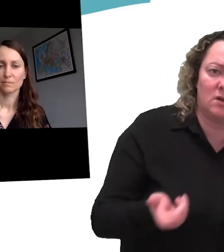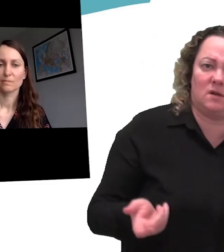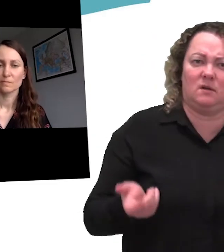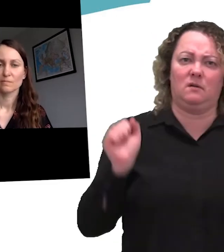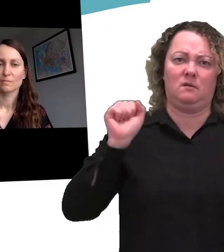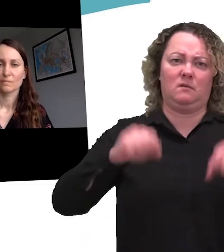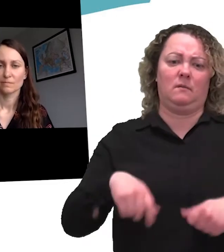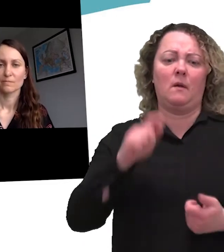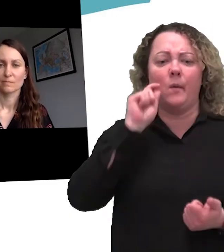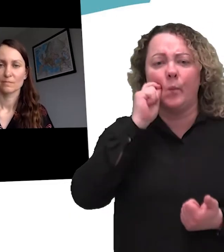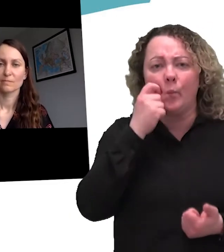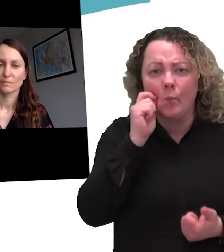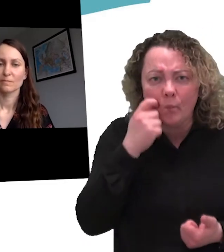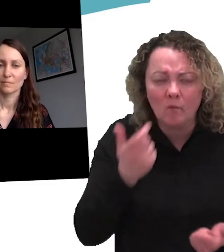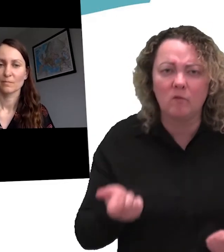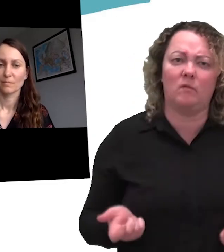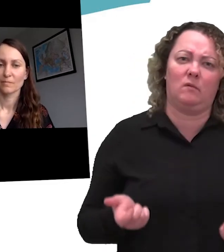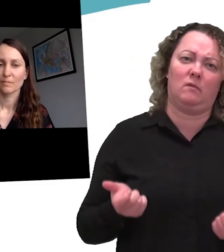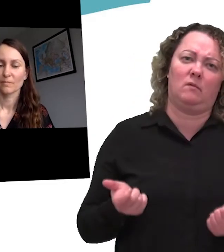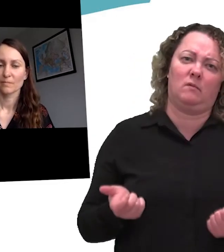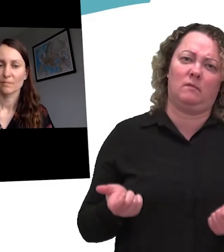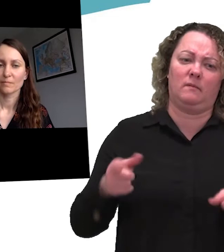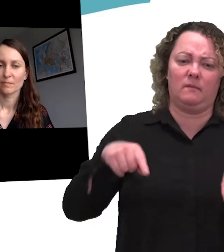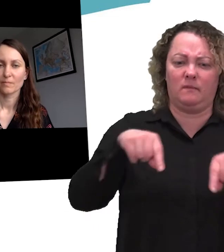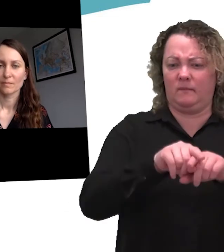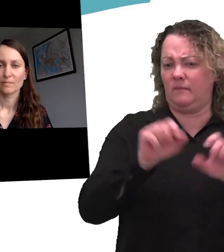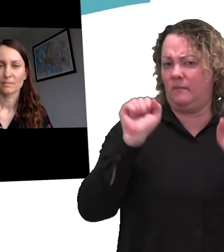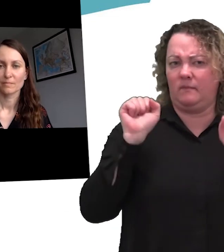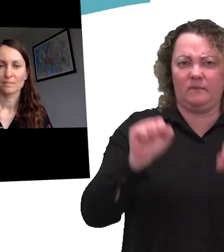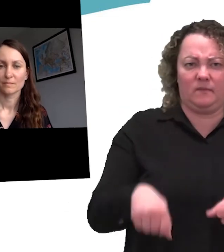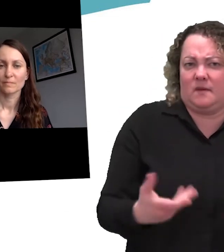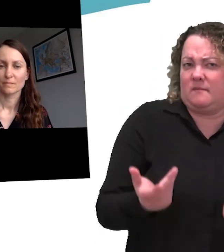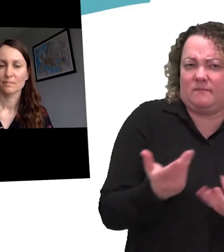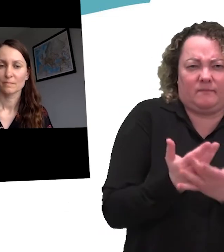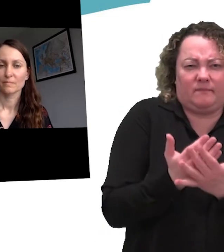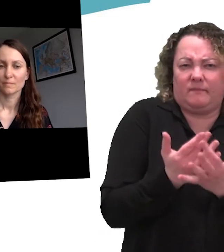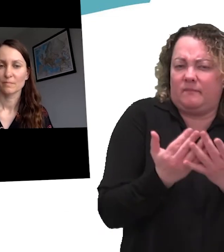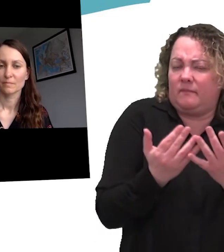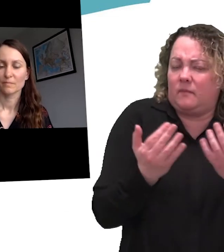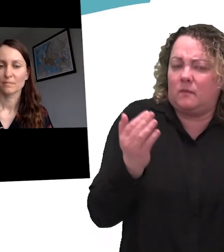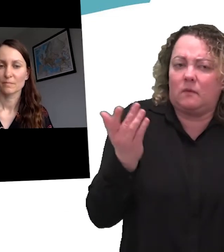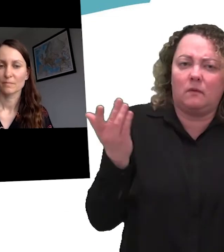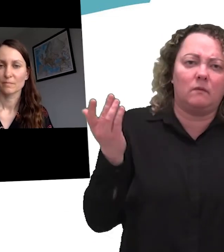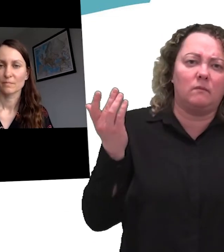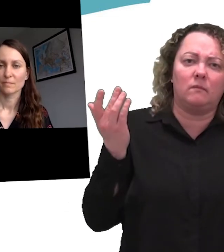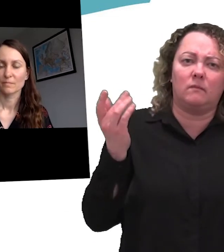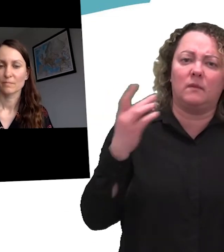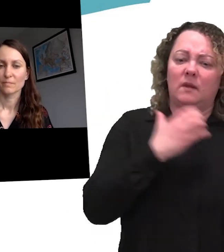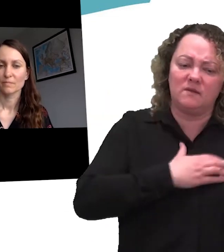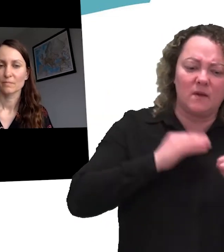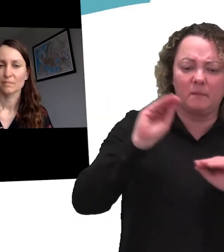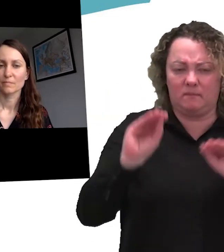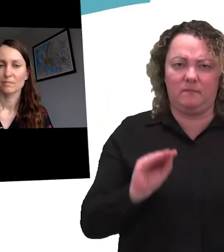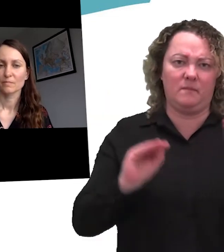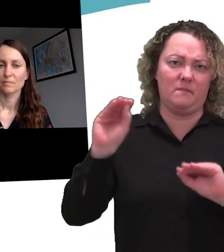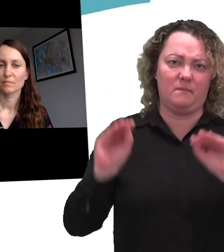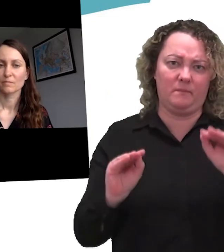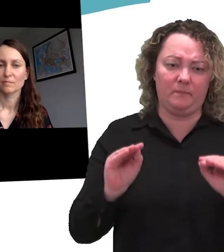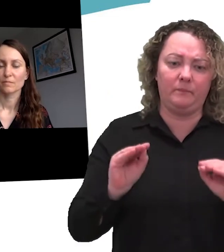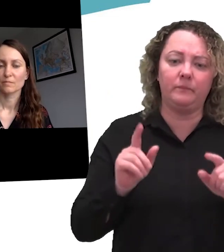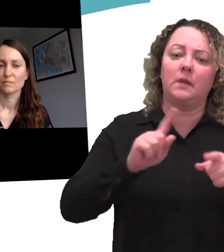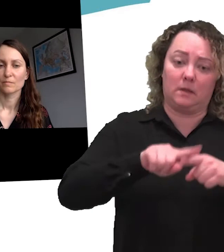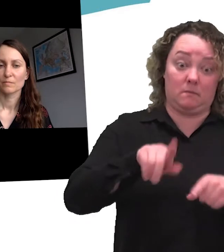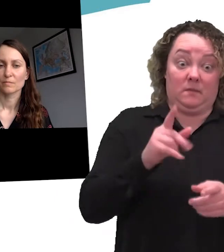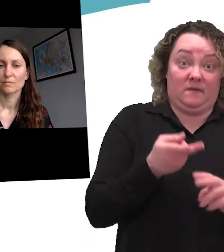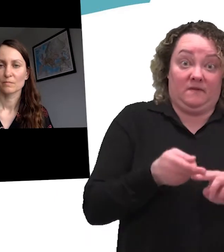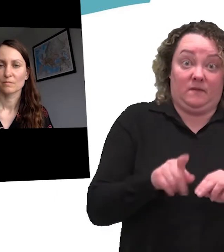tada galima prie kažkurio tai valgio dėti. Nu, tiesiog padėlioti. Ir ta tokia tvarka, jinai duoda labai daug